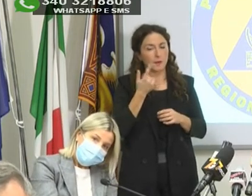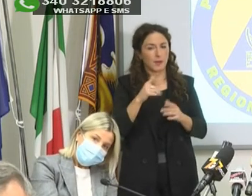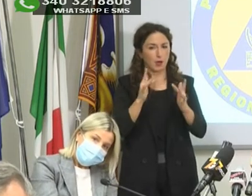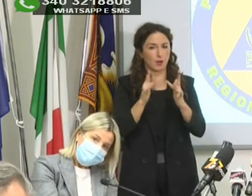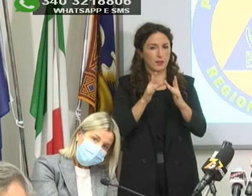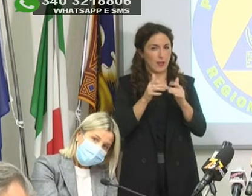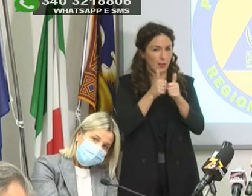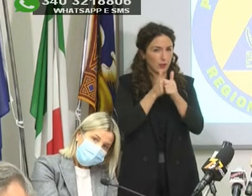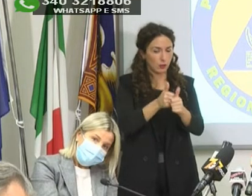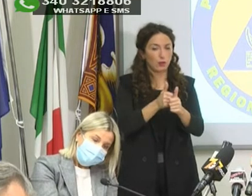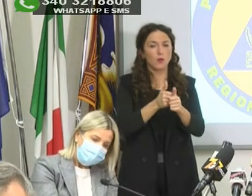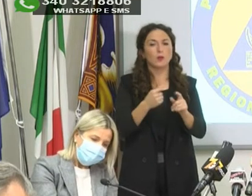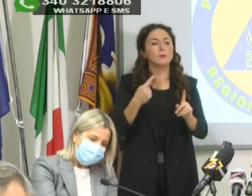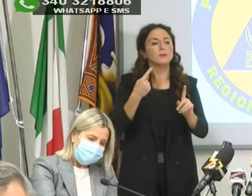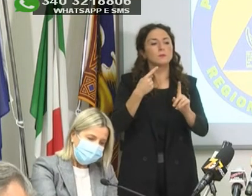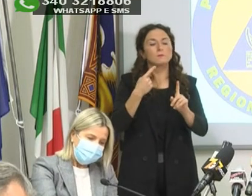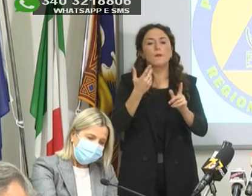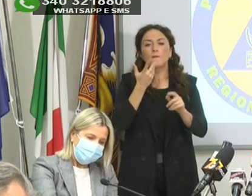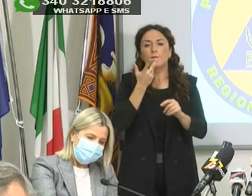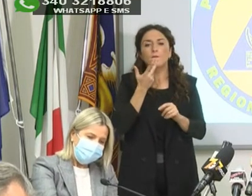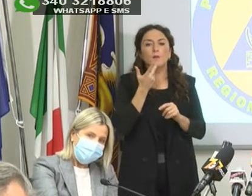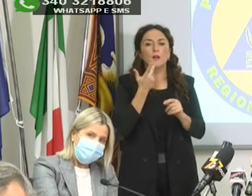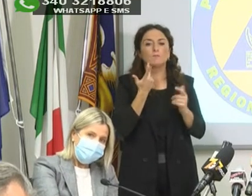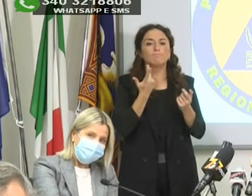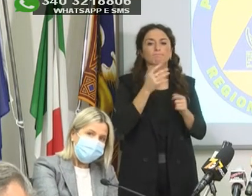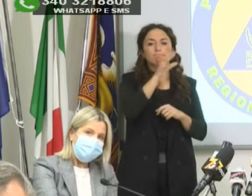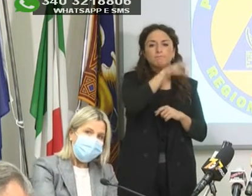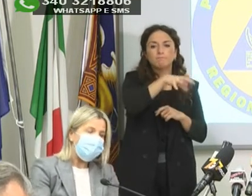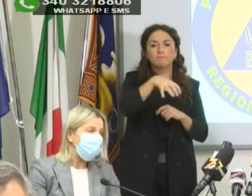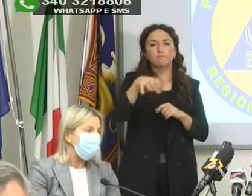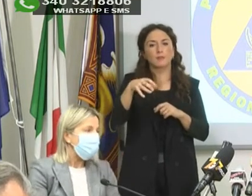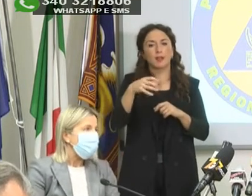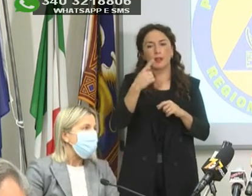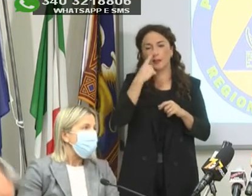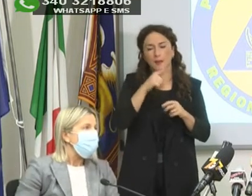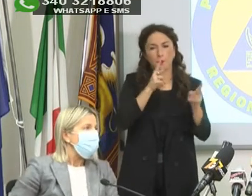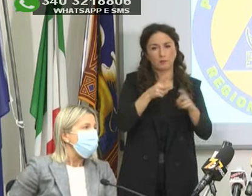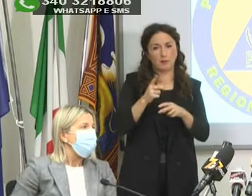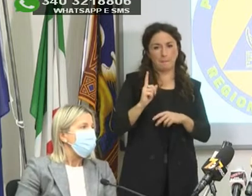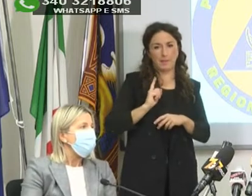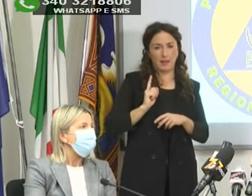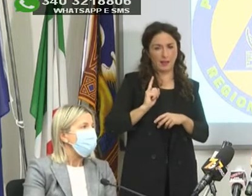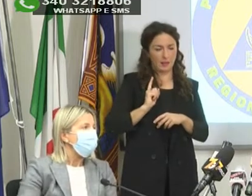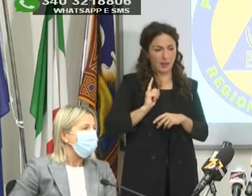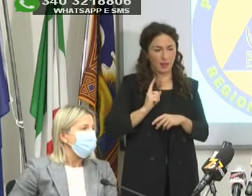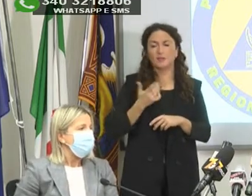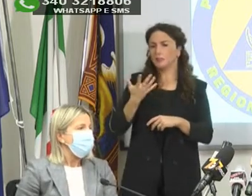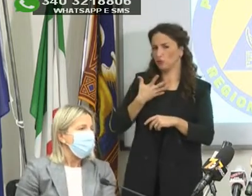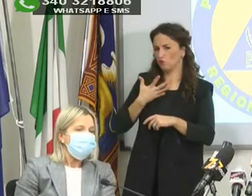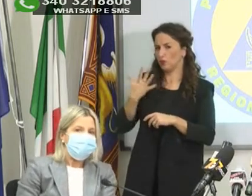di mettere a disposizione anche delle caserme o degli ospedali militari con il supporto del personale. Noi abbiamo 16